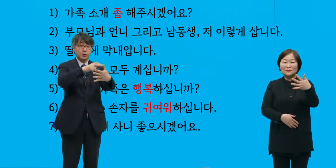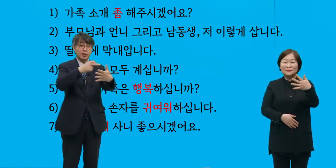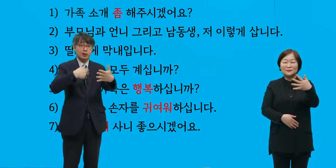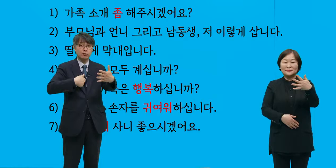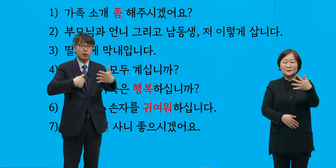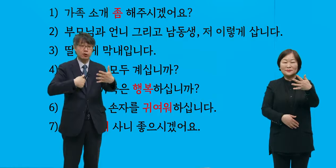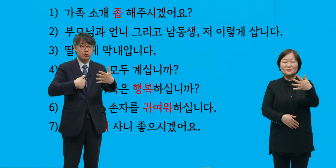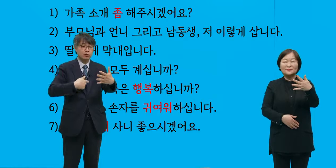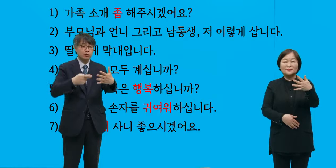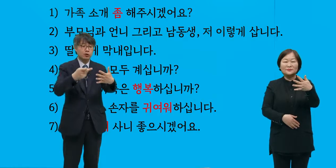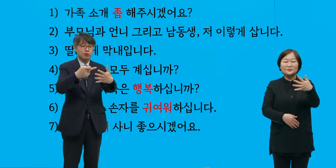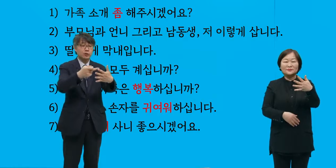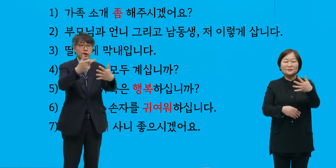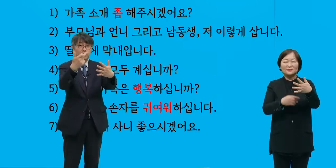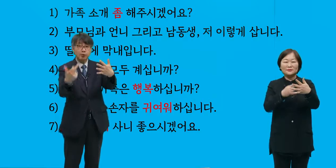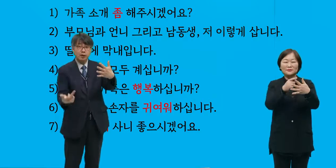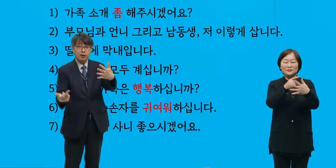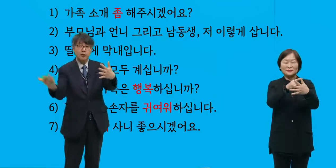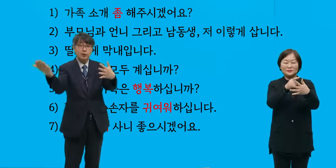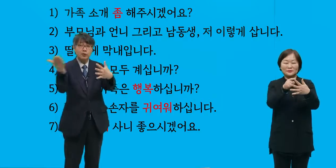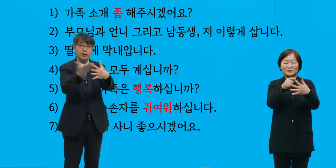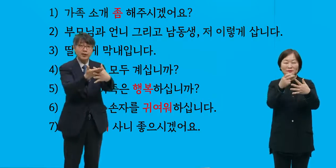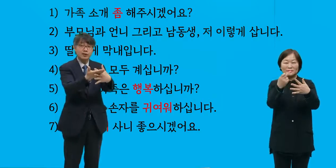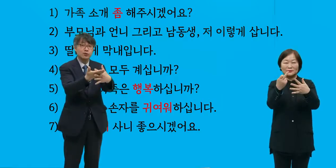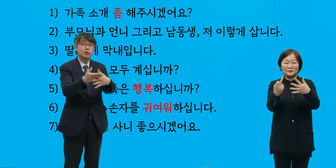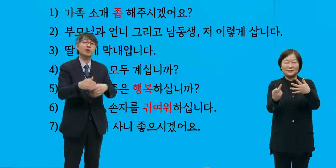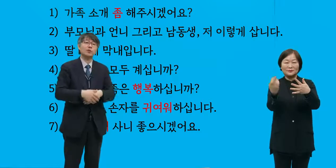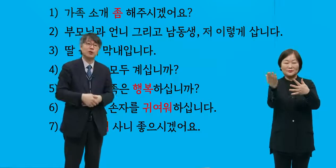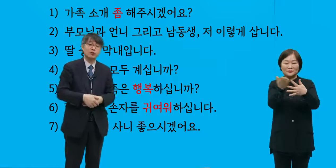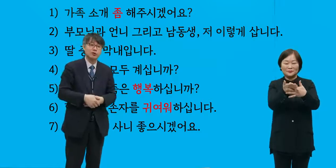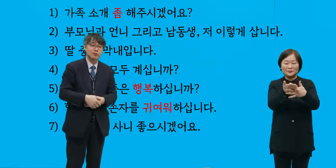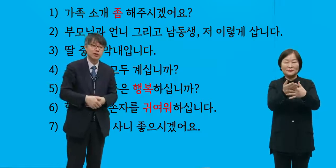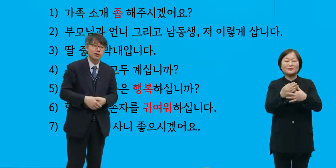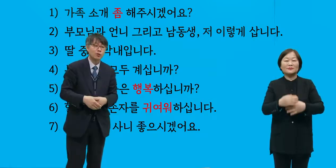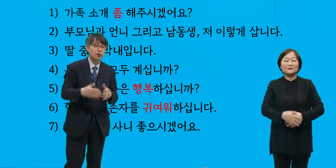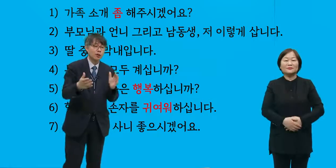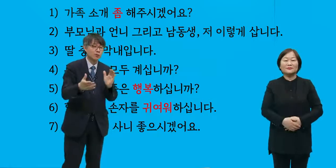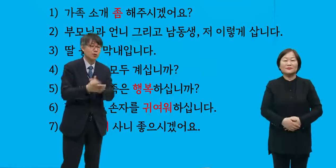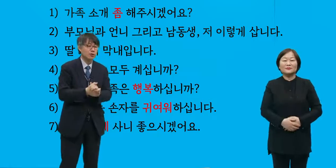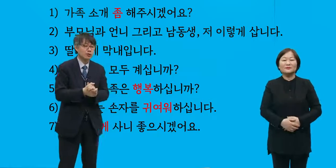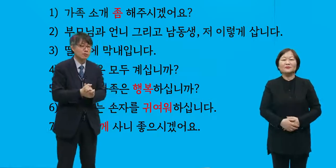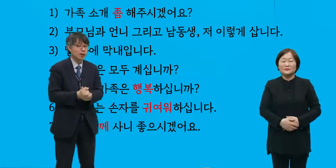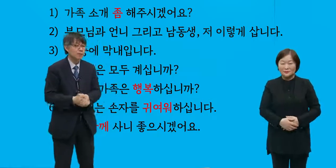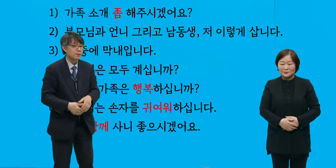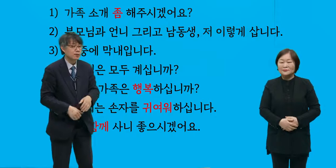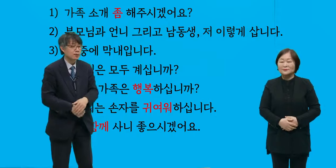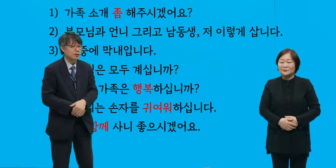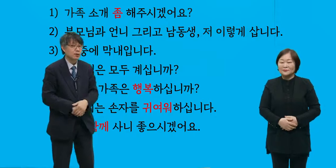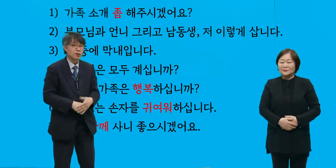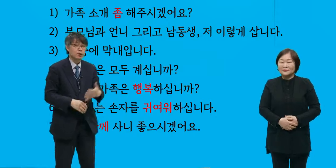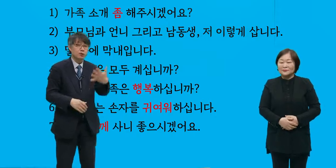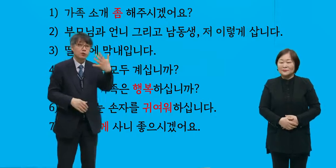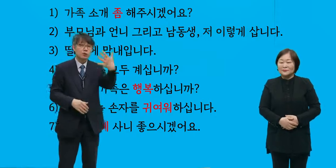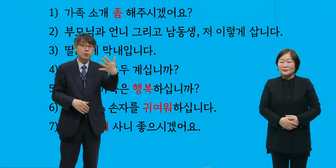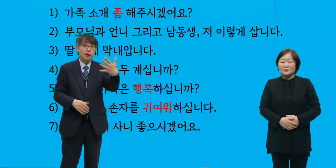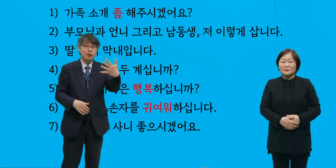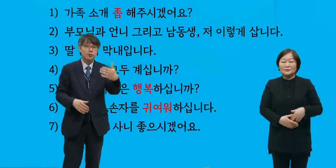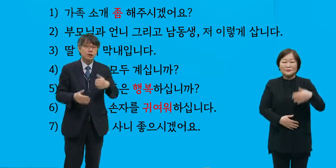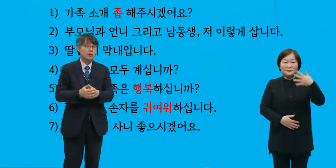첫째가 저고요. 둘째가 남동생이 있고 이렇게 딱 끊어지고 이렇게 표현할 수 있습니다. 이제 그렇게 표현할 수 있습니다. 그래서 손을 펴가지고 자녀를